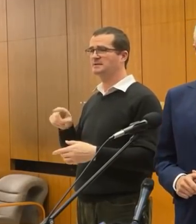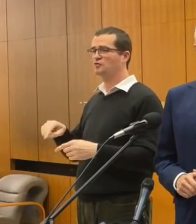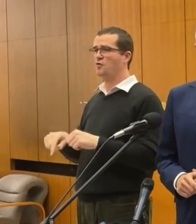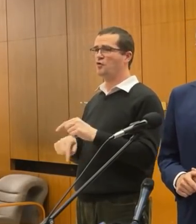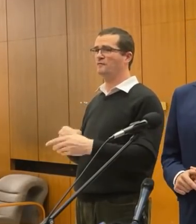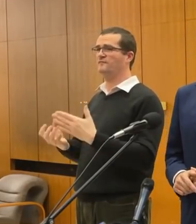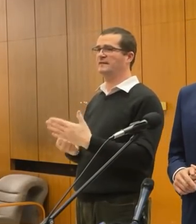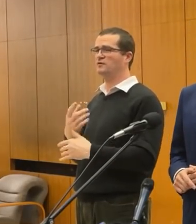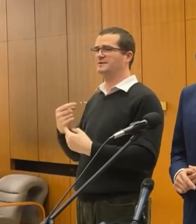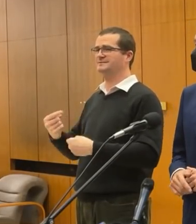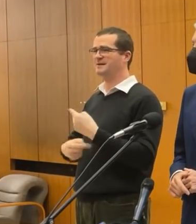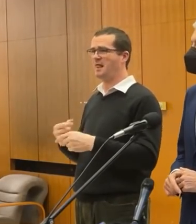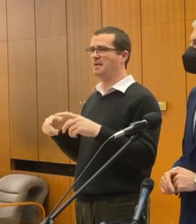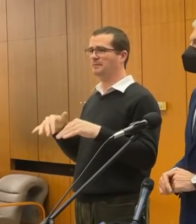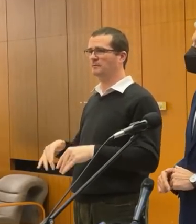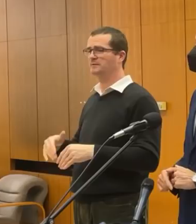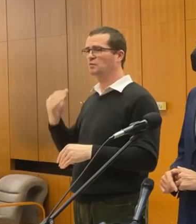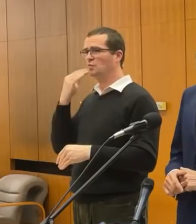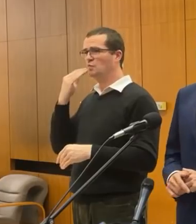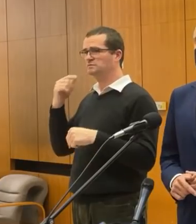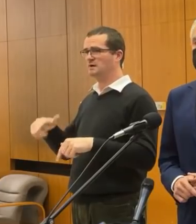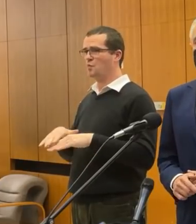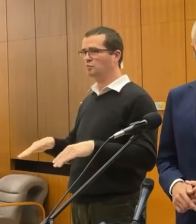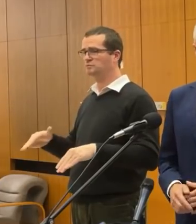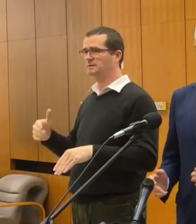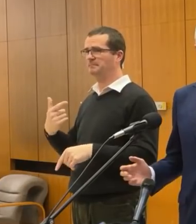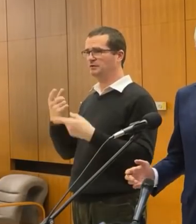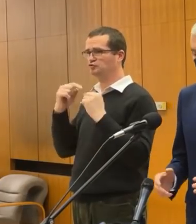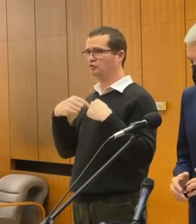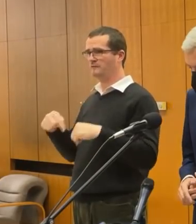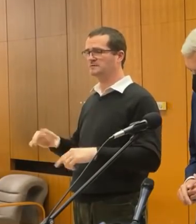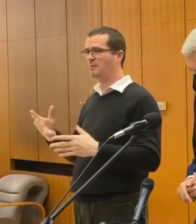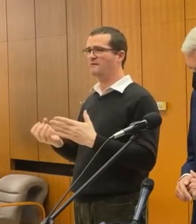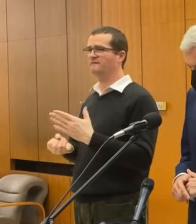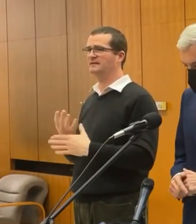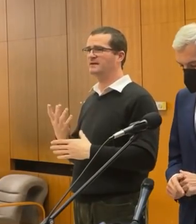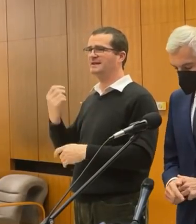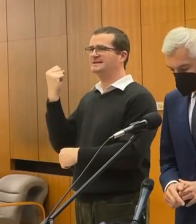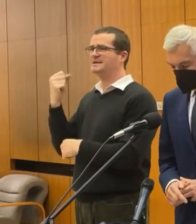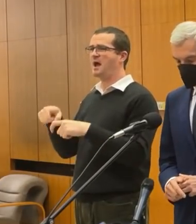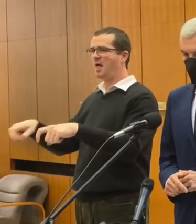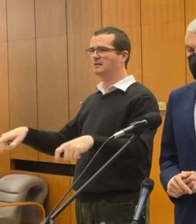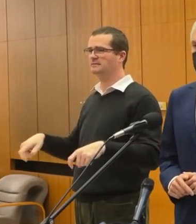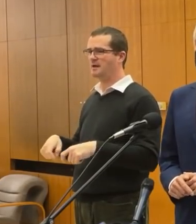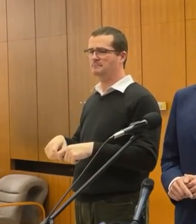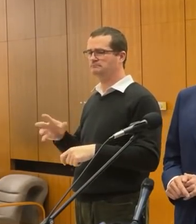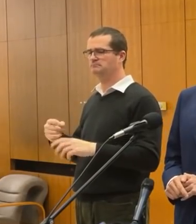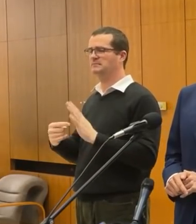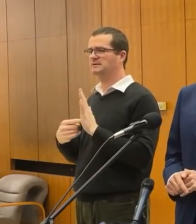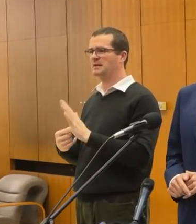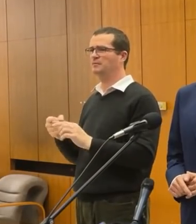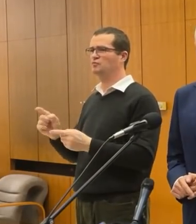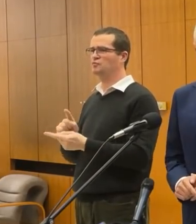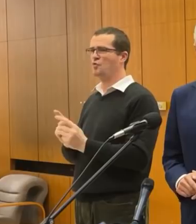krok na vytvorenie stálej prítomnosti Spojených štátov na území Slovenskej republiky alebo vytváranie základní. Ale transparentne